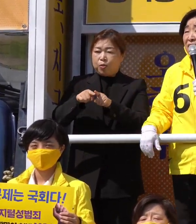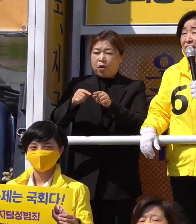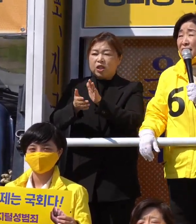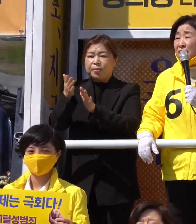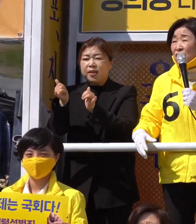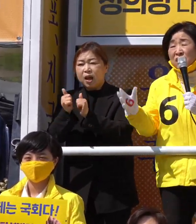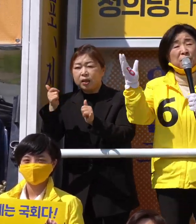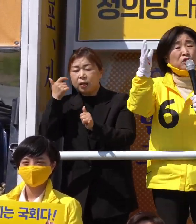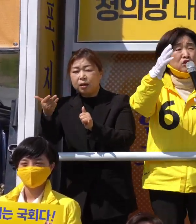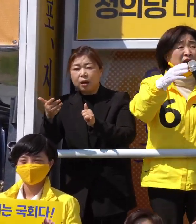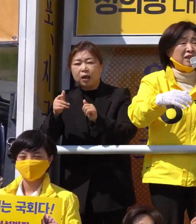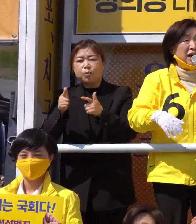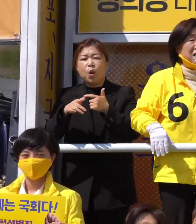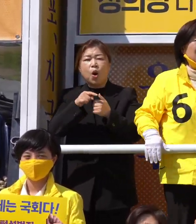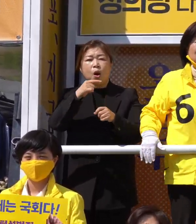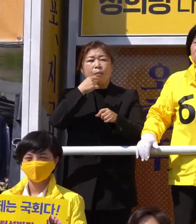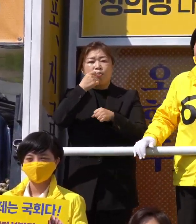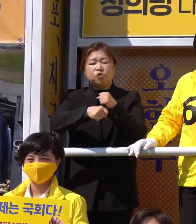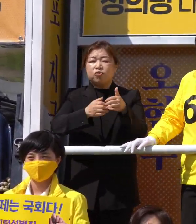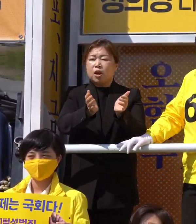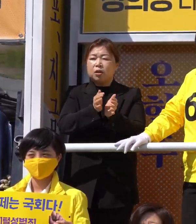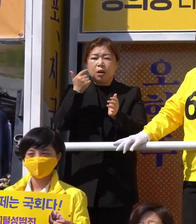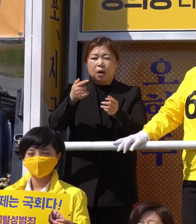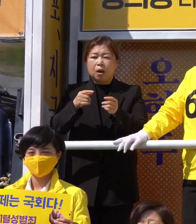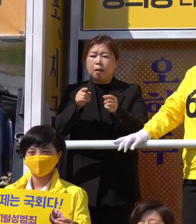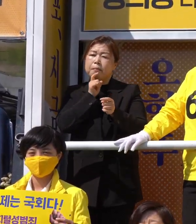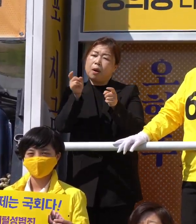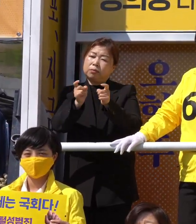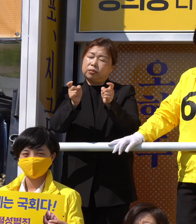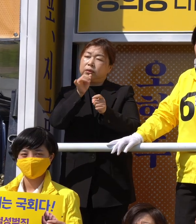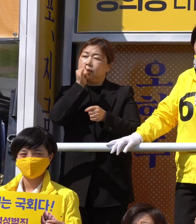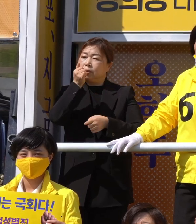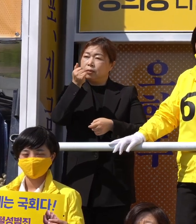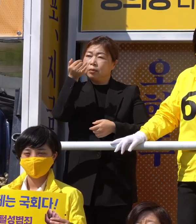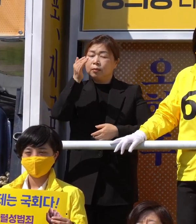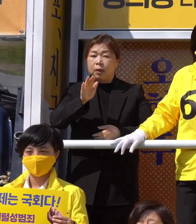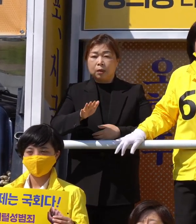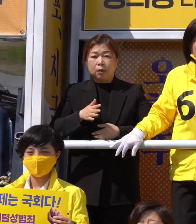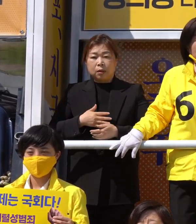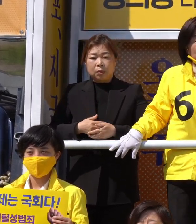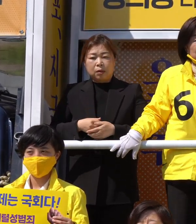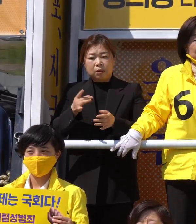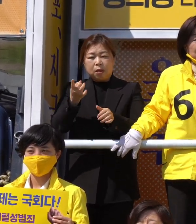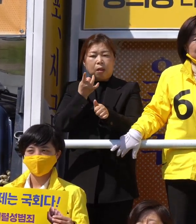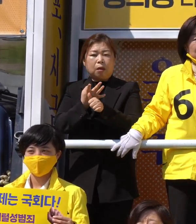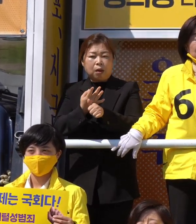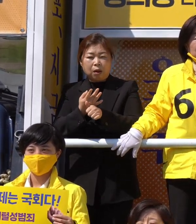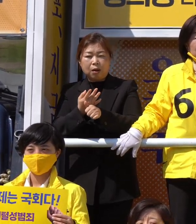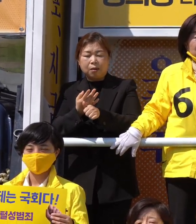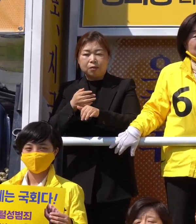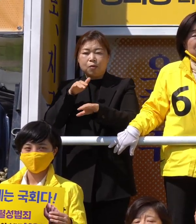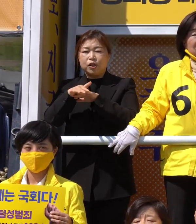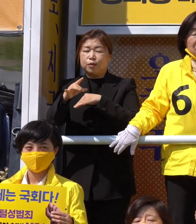더불어시민당이냐 열린민주당이냐를 가지고 논란이 많습니다. 그거 조삼모사입니다, 여러분.